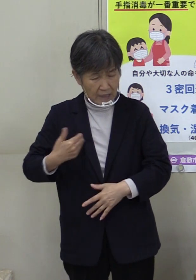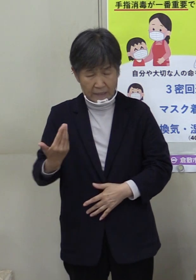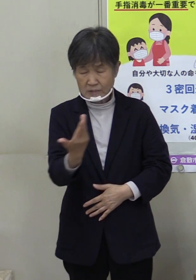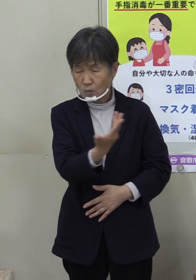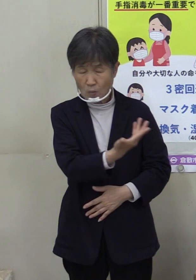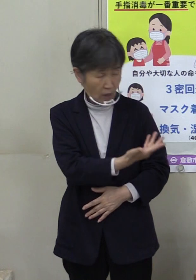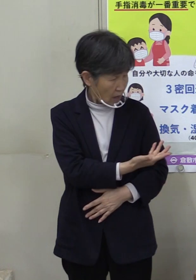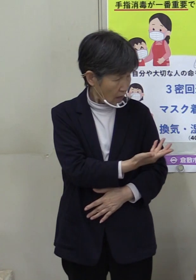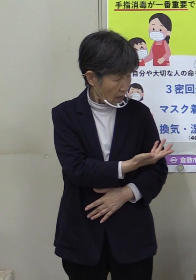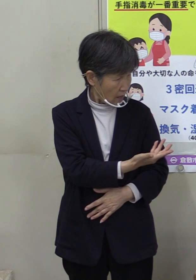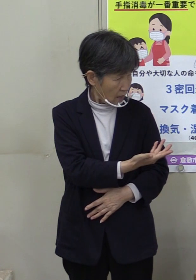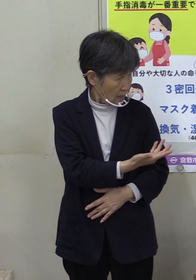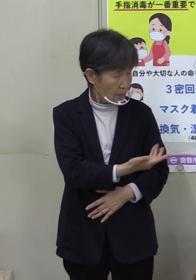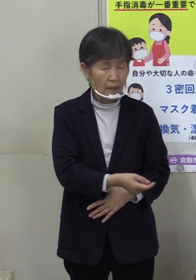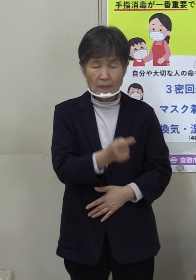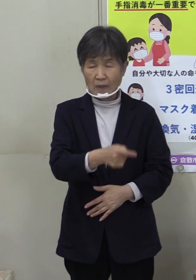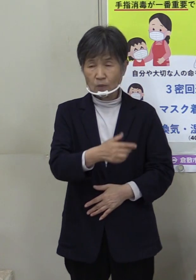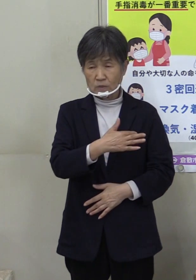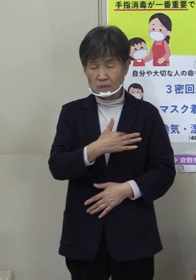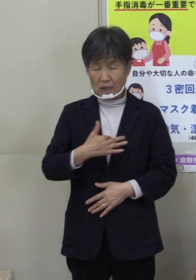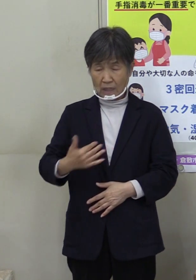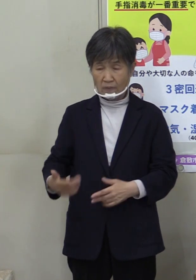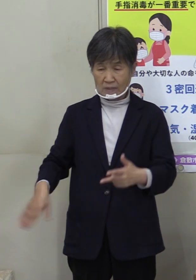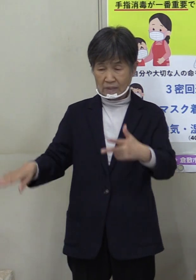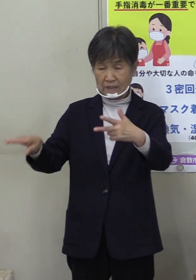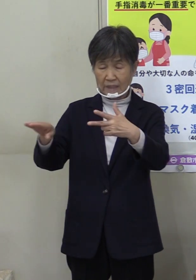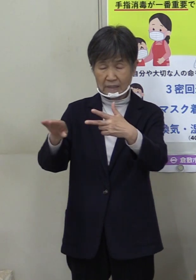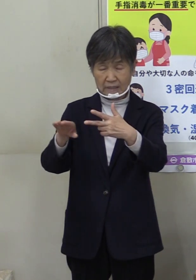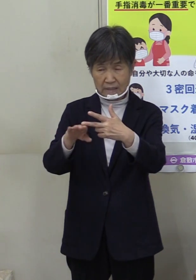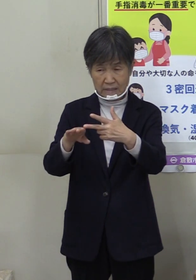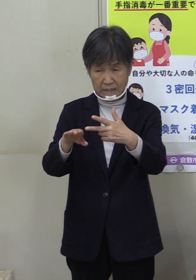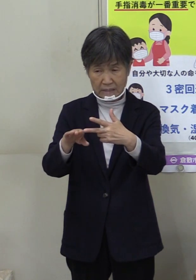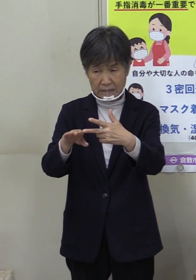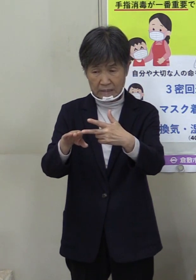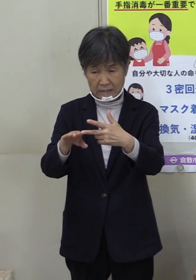まあ、こちらが施設をその調査に、